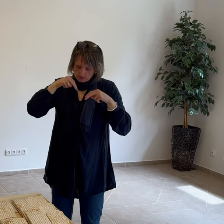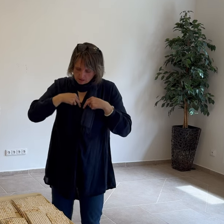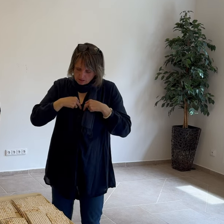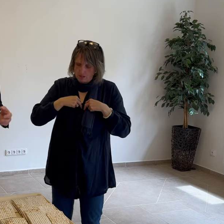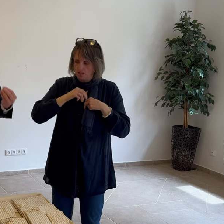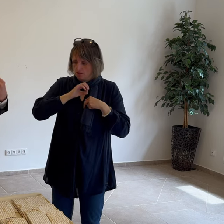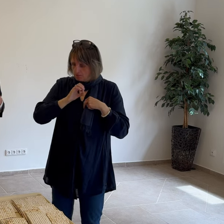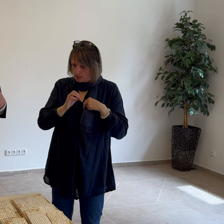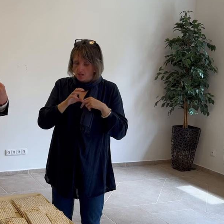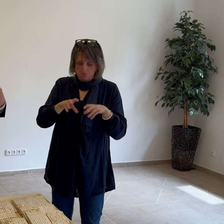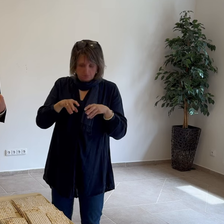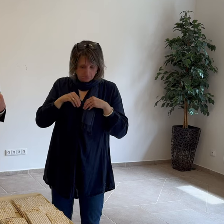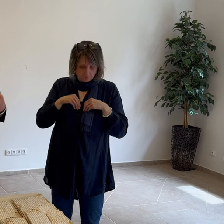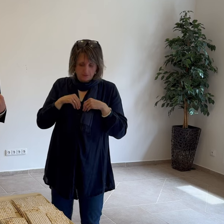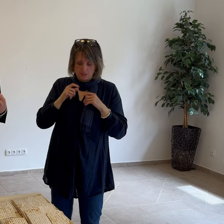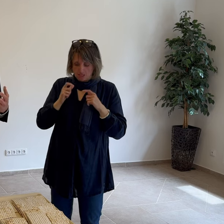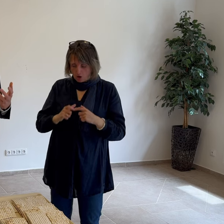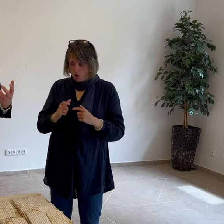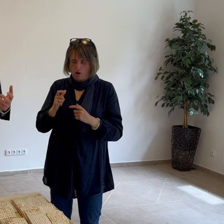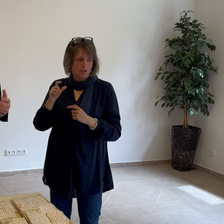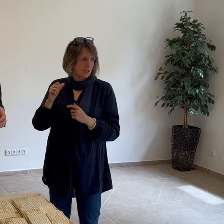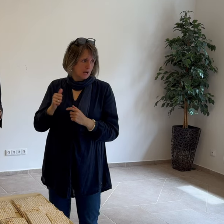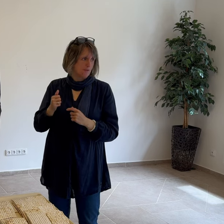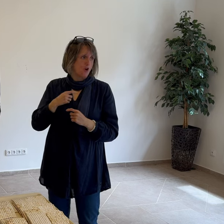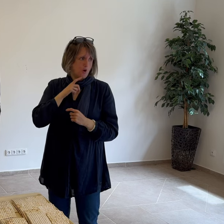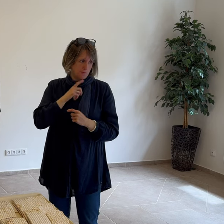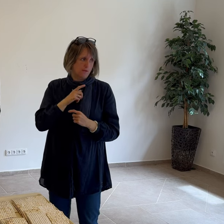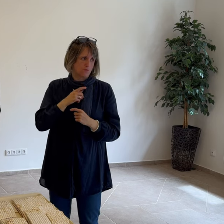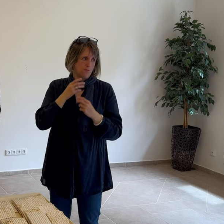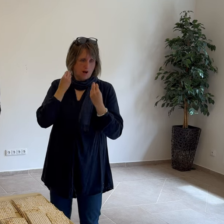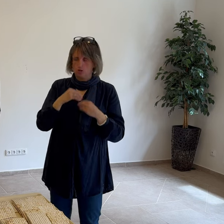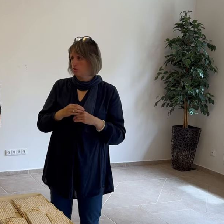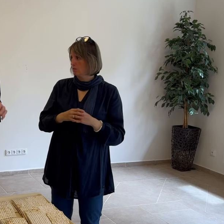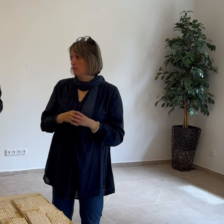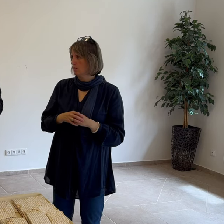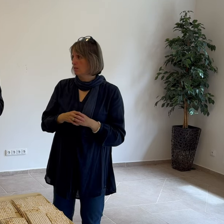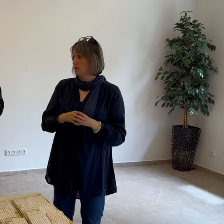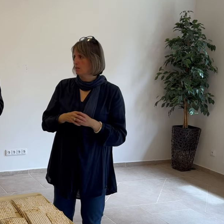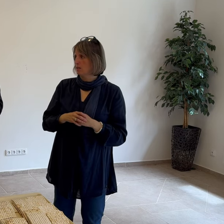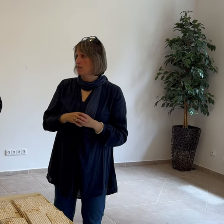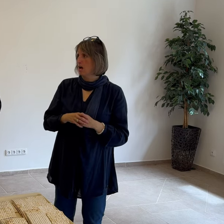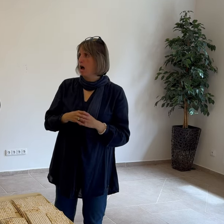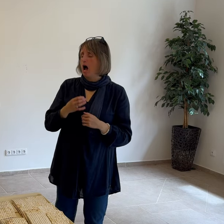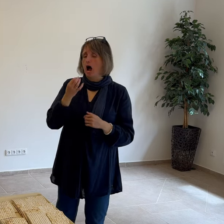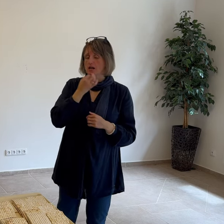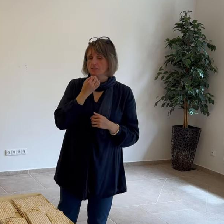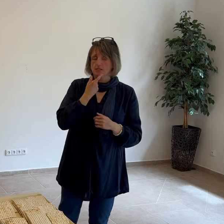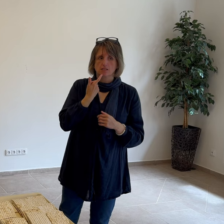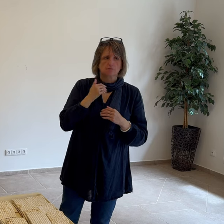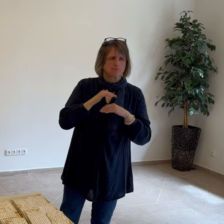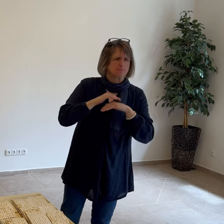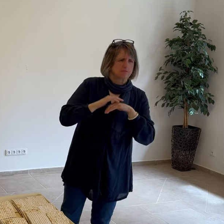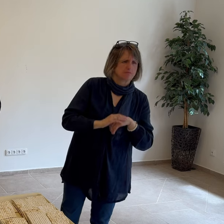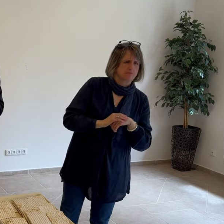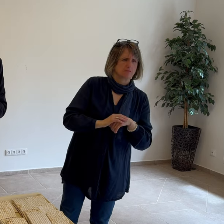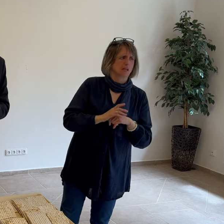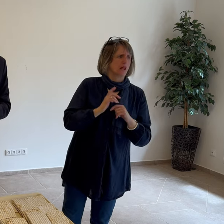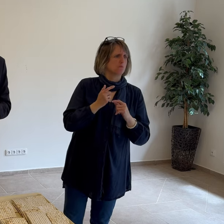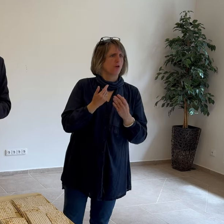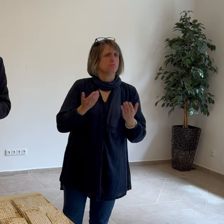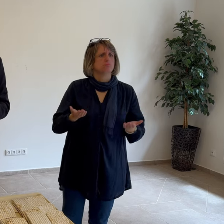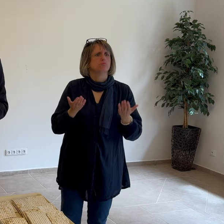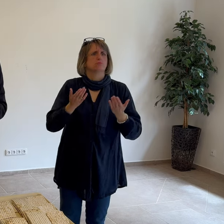pravdivě jestli se vidíme pravdě jestli jsme spravedliví k sobě Jestli se nepodceňujeme nebo nenad cnu